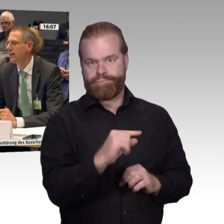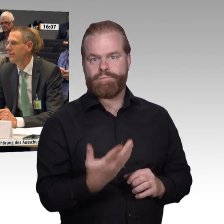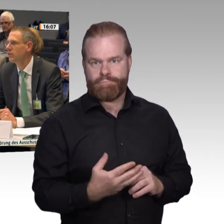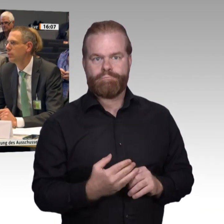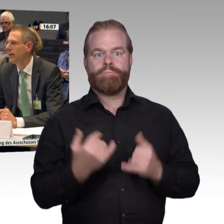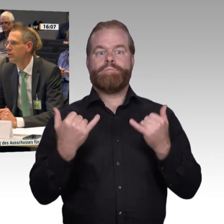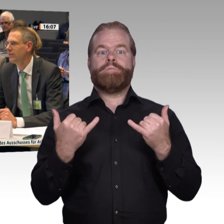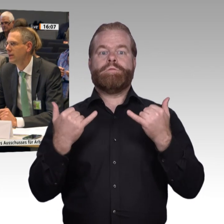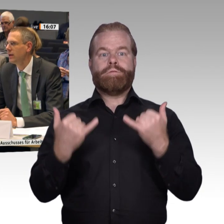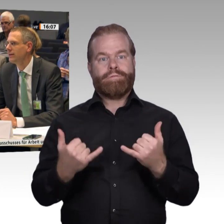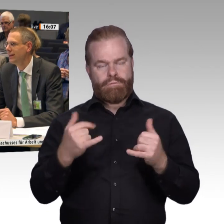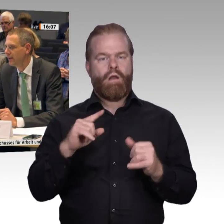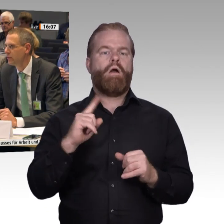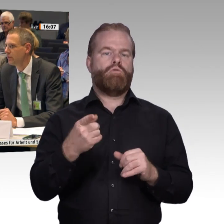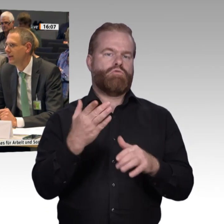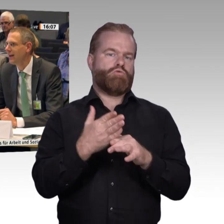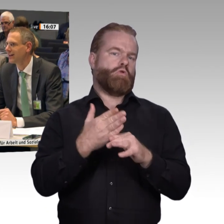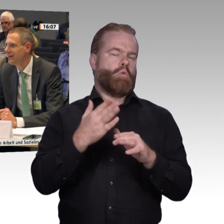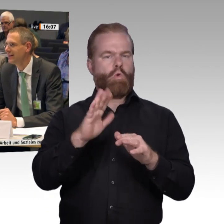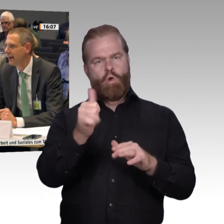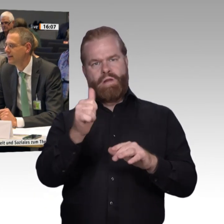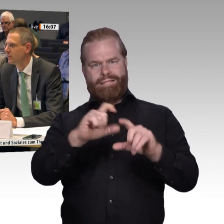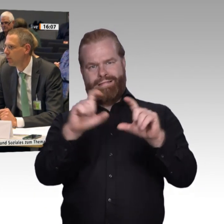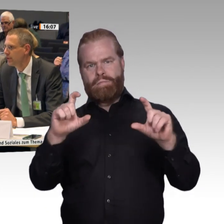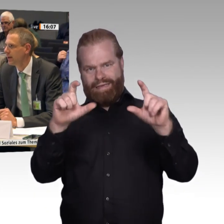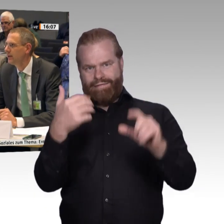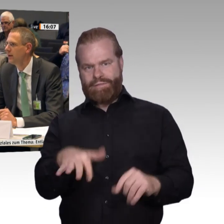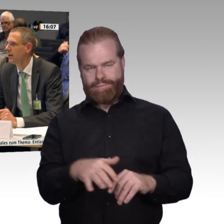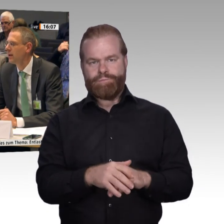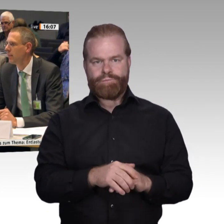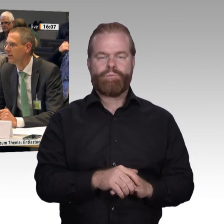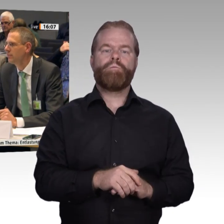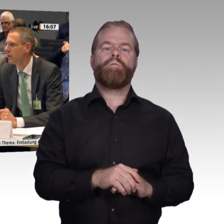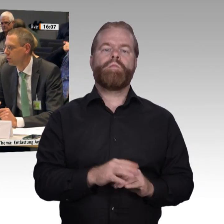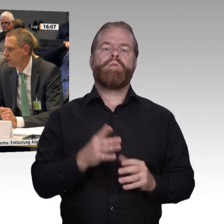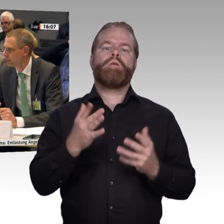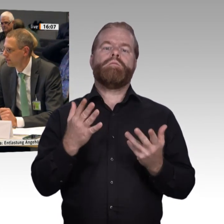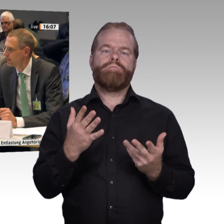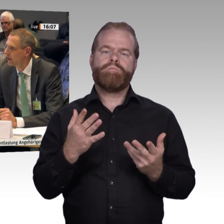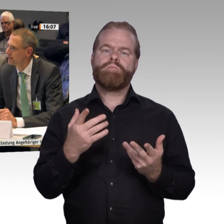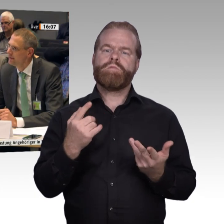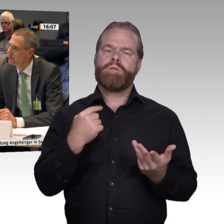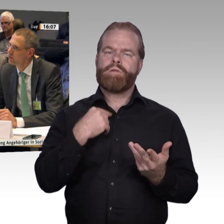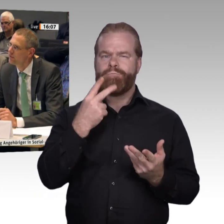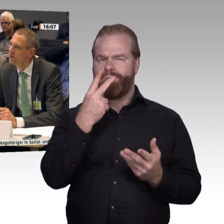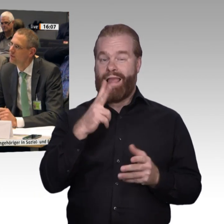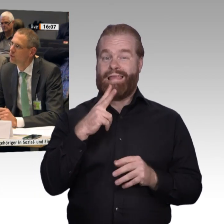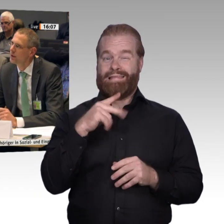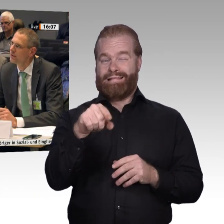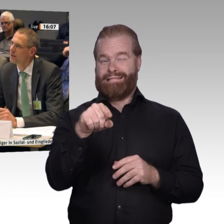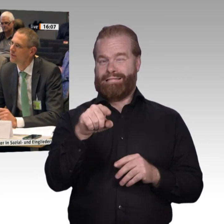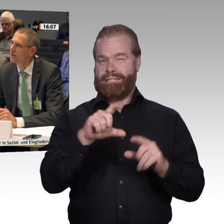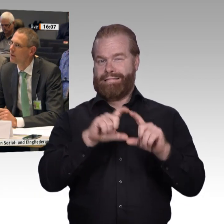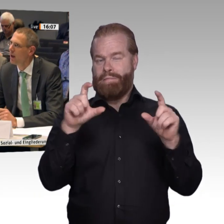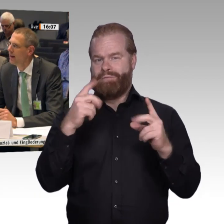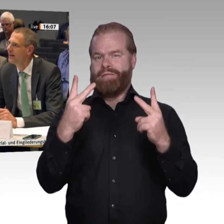gegenüber den jetzigen Überlegungen, weil die Leistungsfähigkeit richtig eingeht. Momentan machen wir, oder der Gesetzentwurf sieht ja vor,